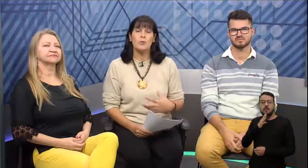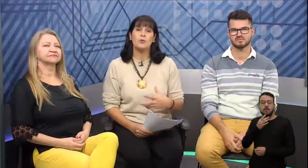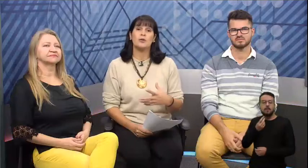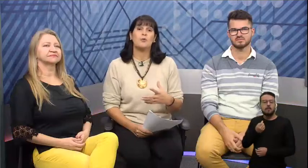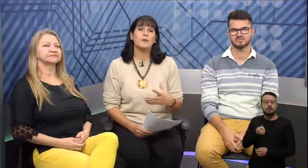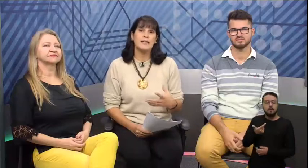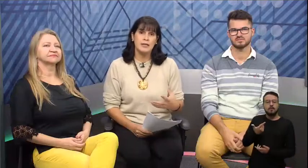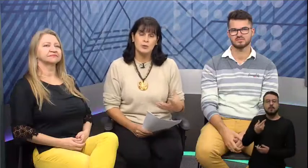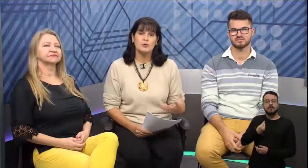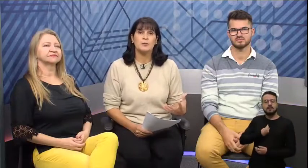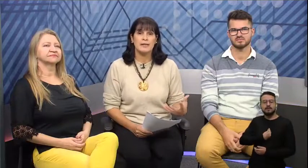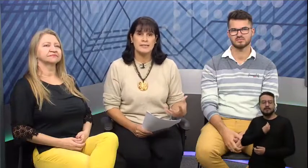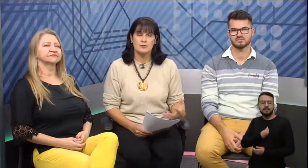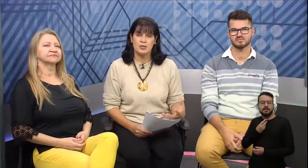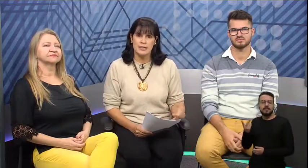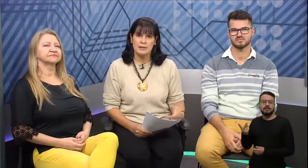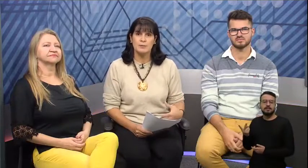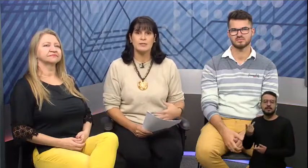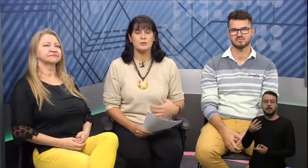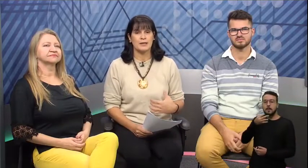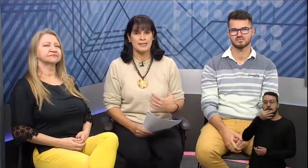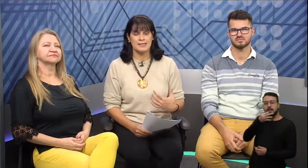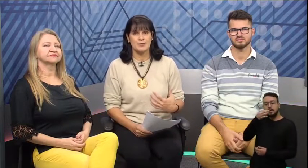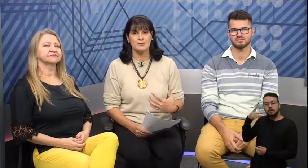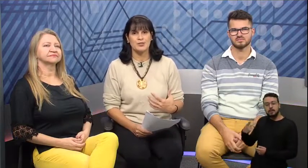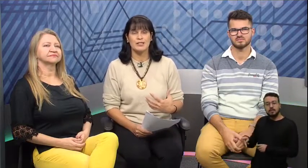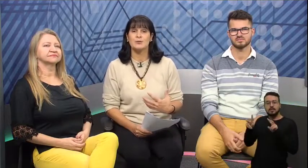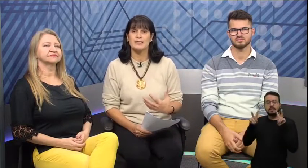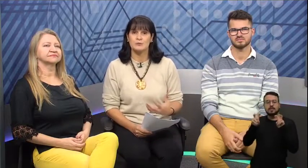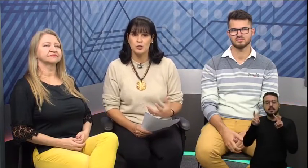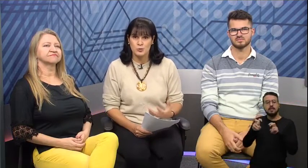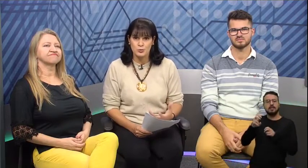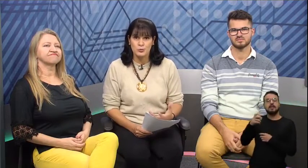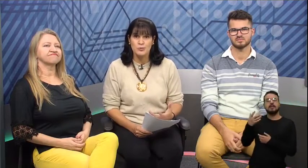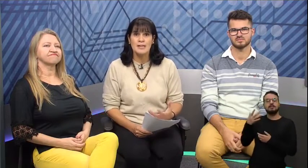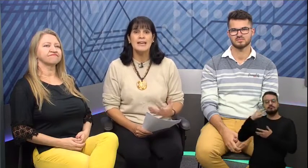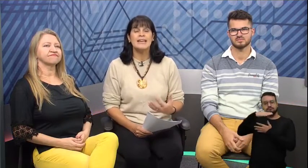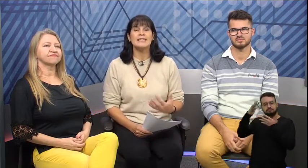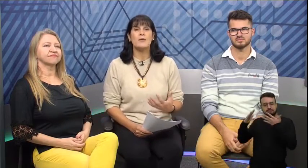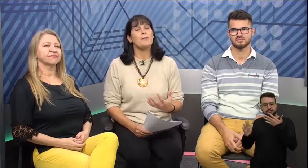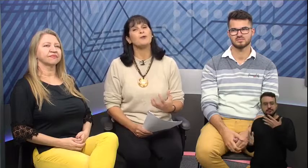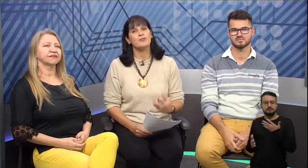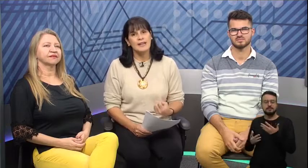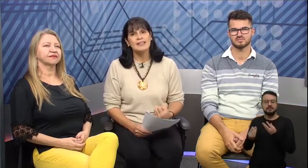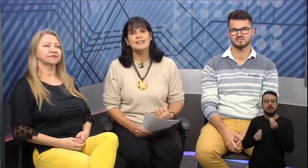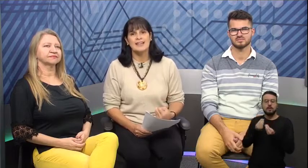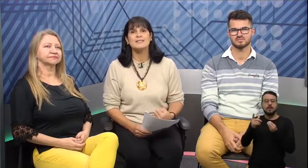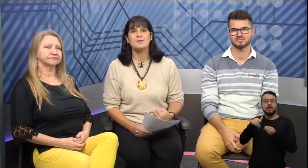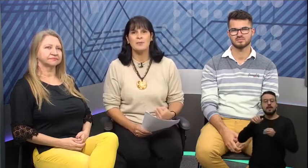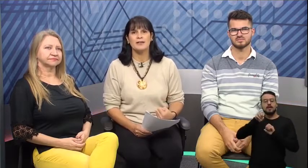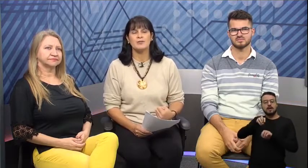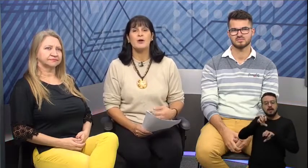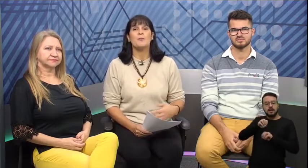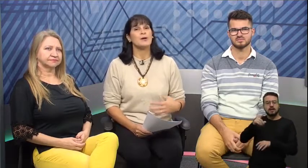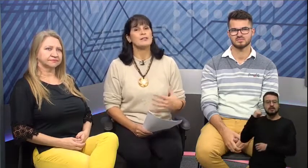pouco da opinião sobre a questão de Libras, sobre a questão de educação de surdos. Então, aproveitem esse momento. Podem enviar